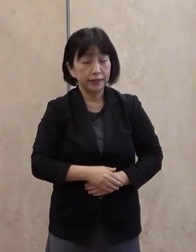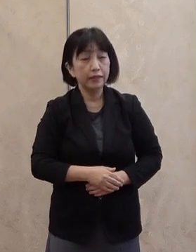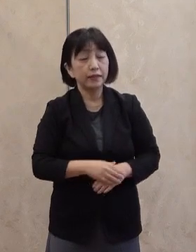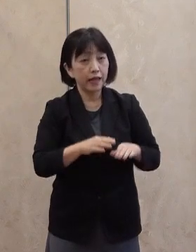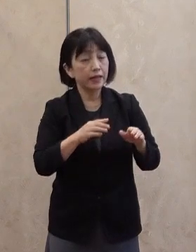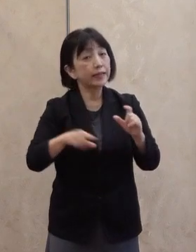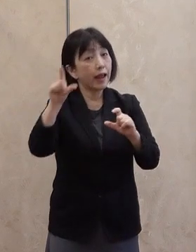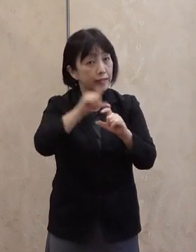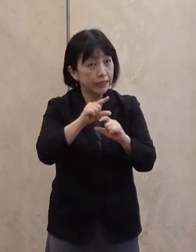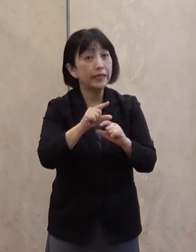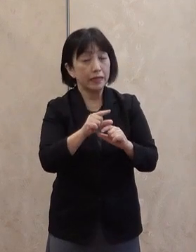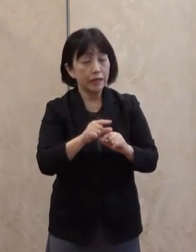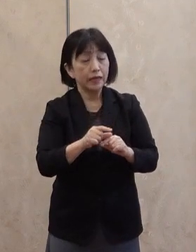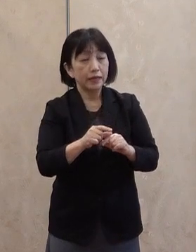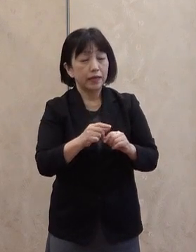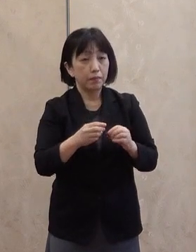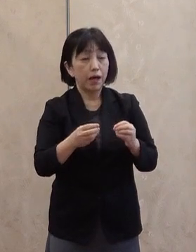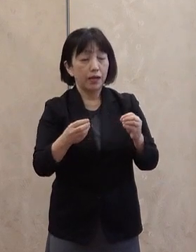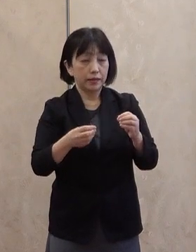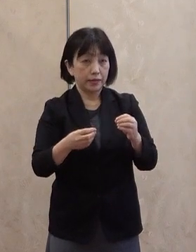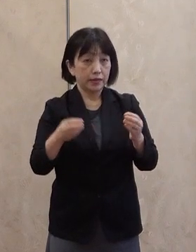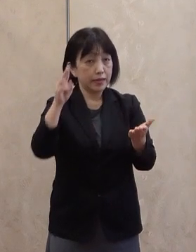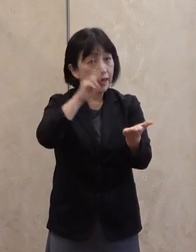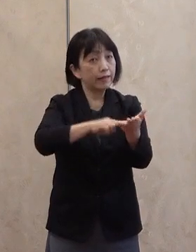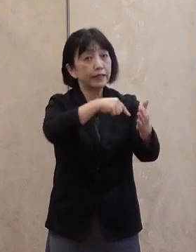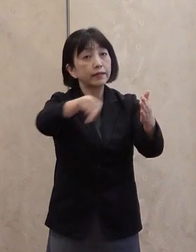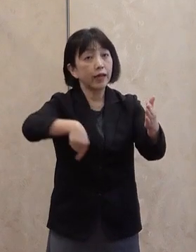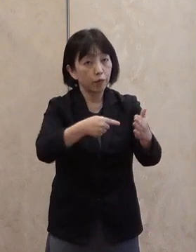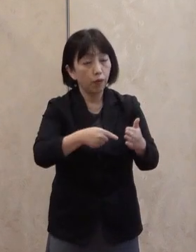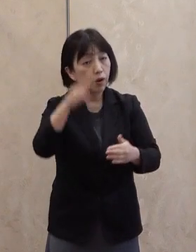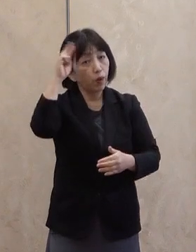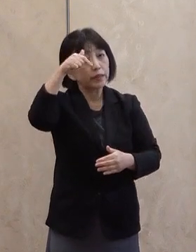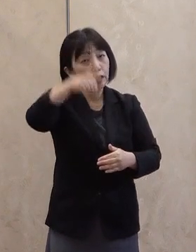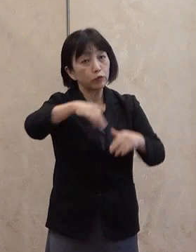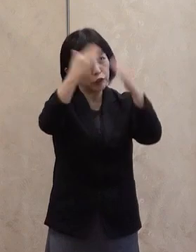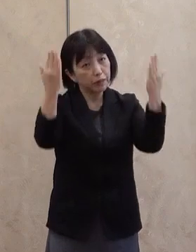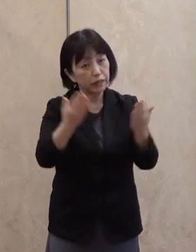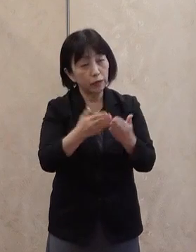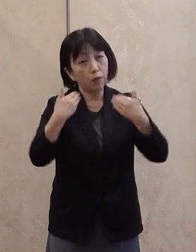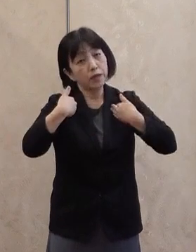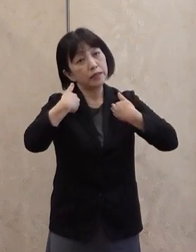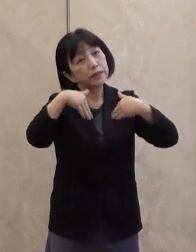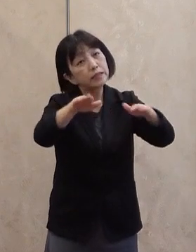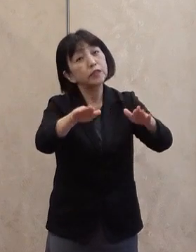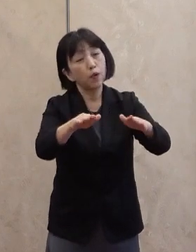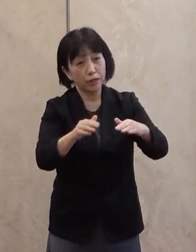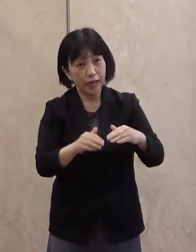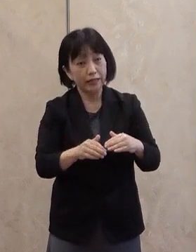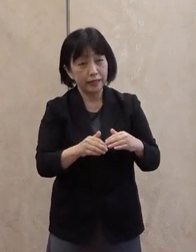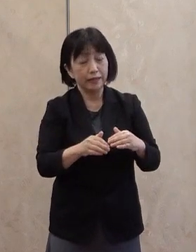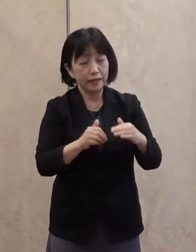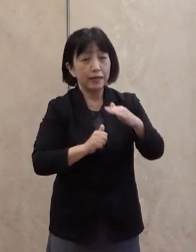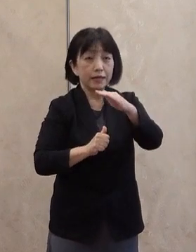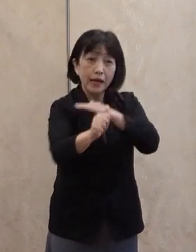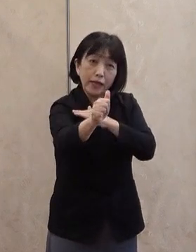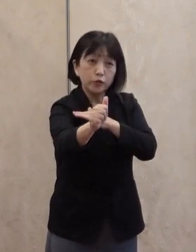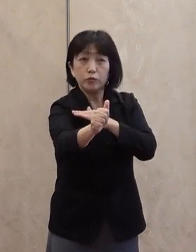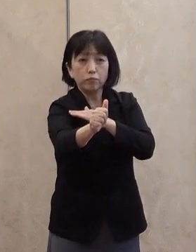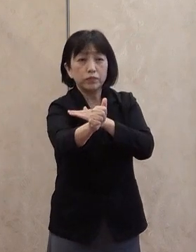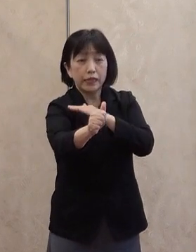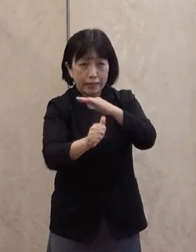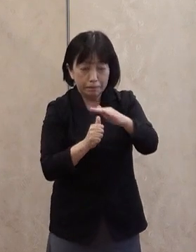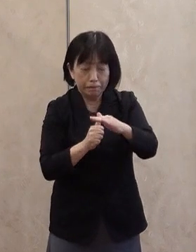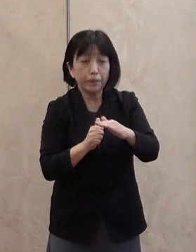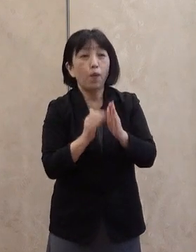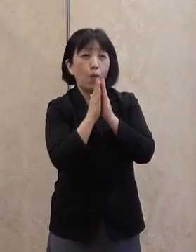ことといたしまして、大阪府全域における不要不急の外出の自粛をの協力をお願いを